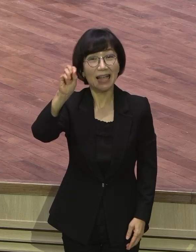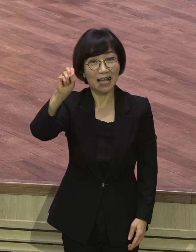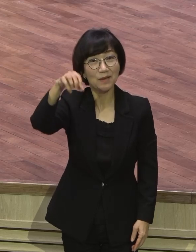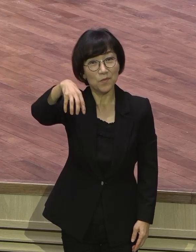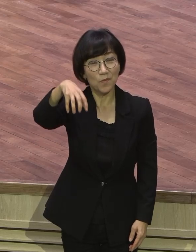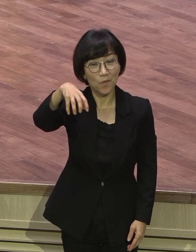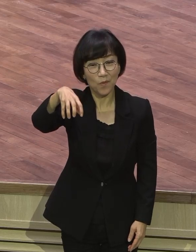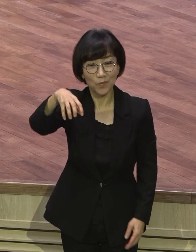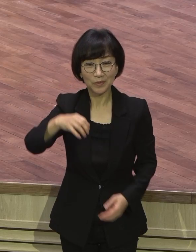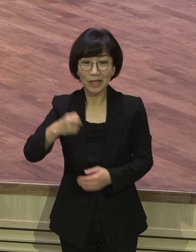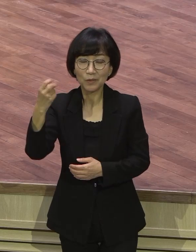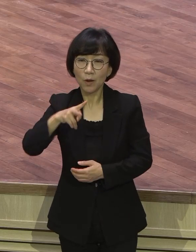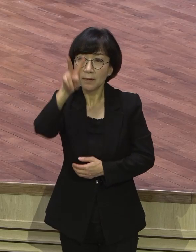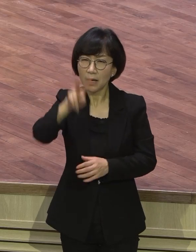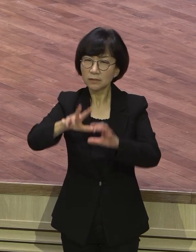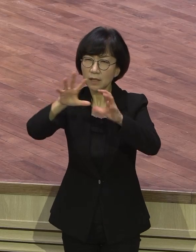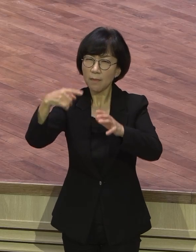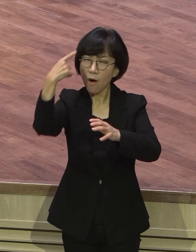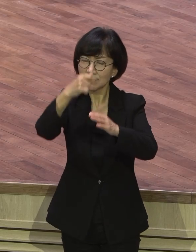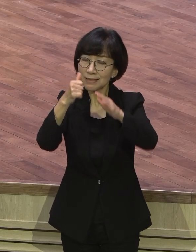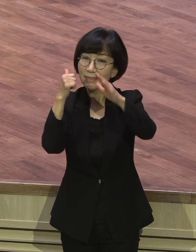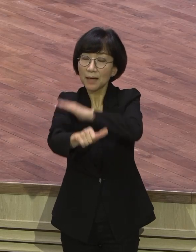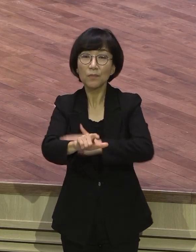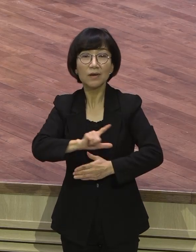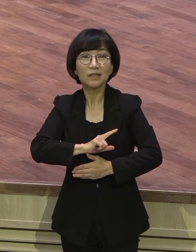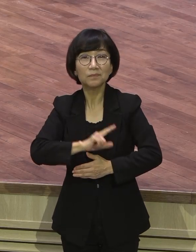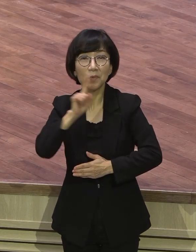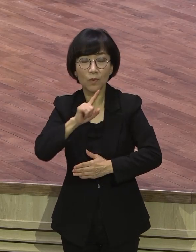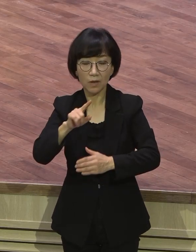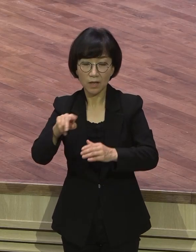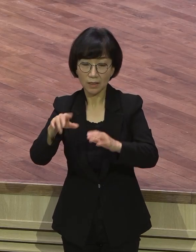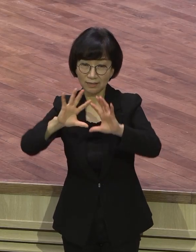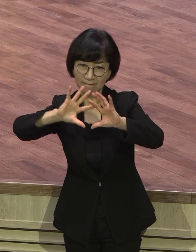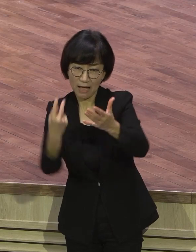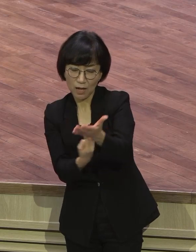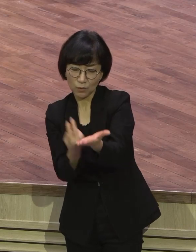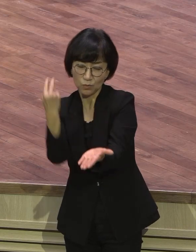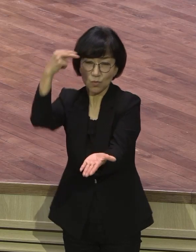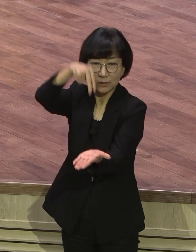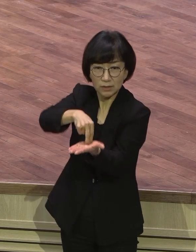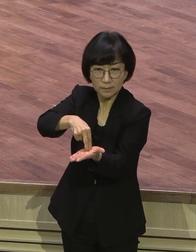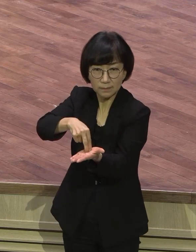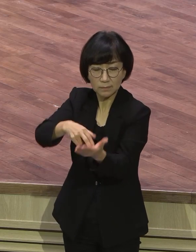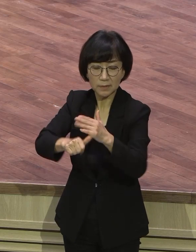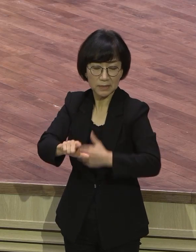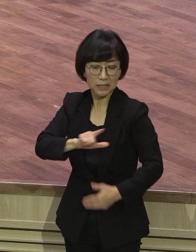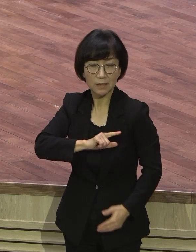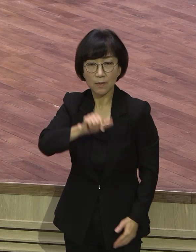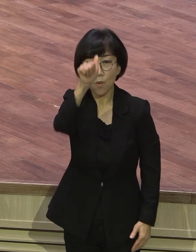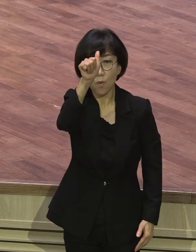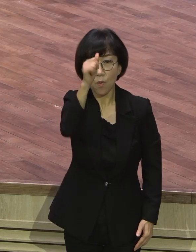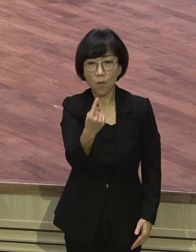하면 떠오르는 인물이 누구예요 베트남 독립의 영웅 국부로 불리죠 국부 호치민